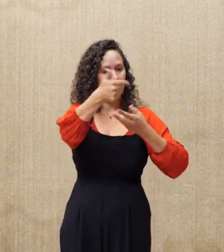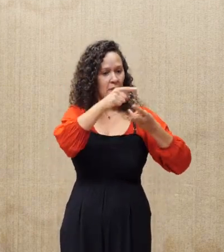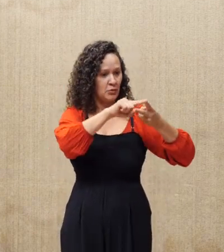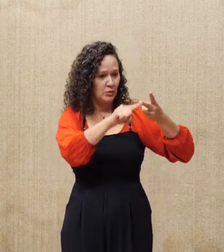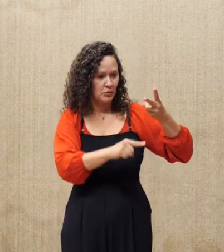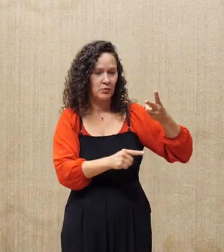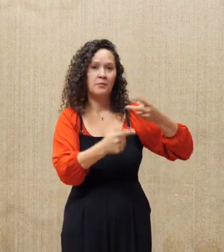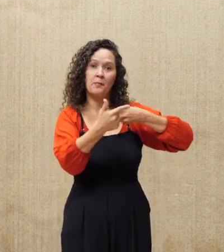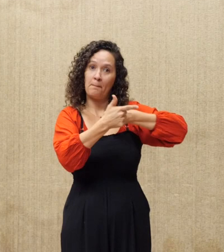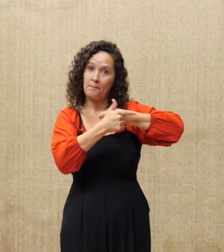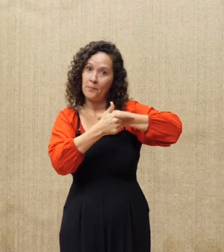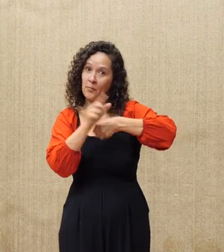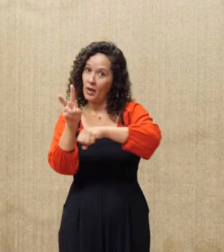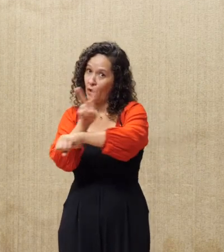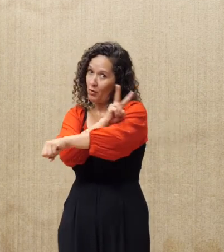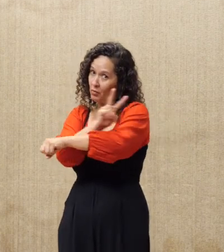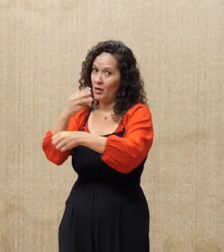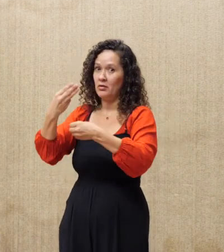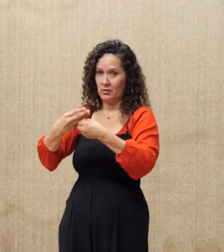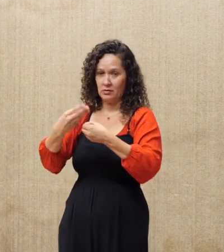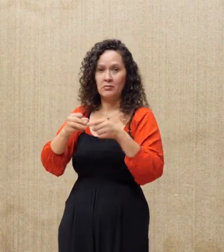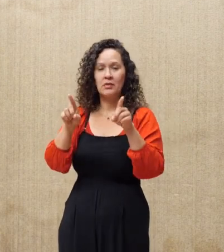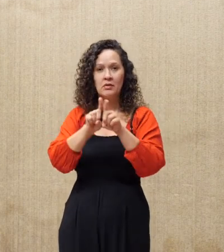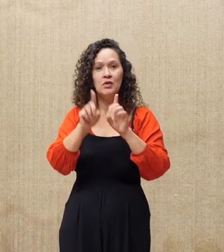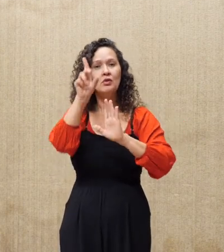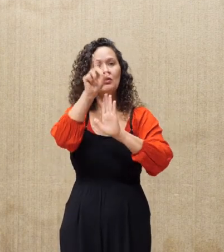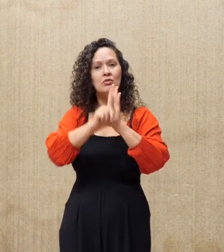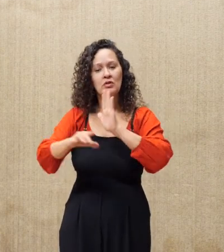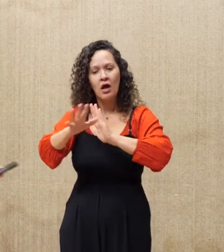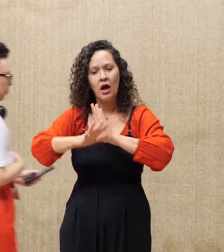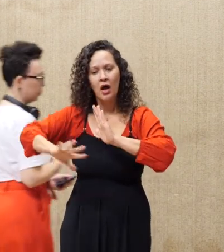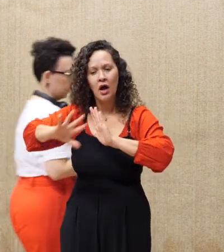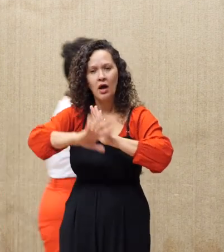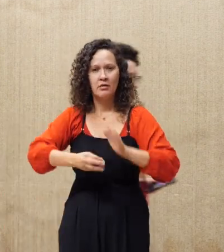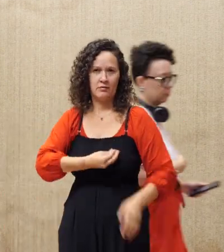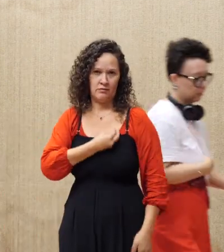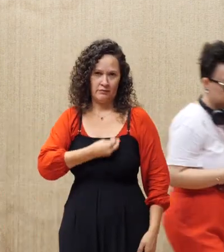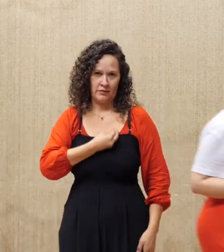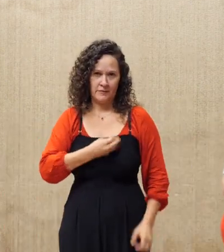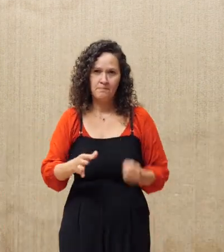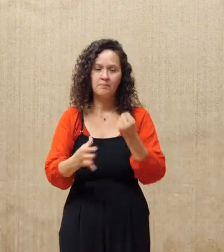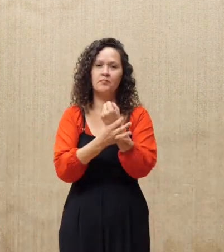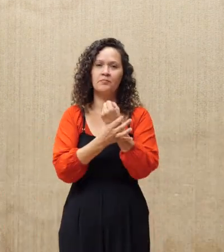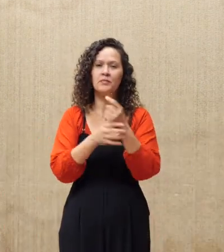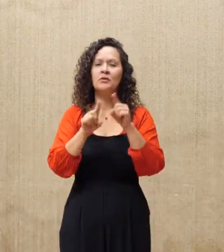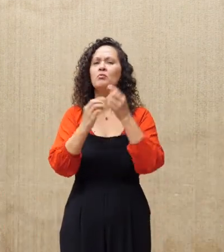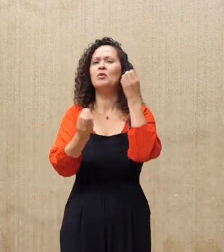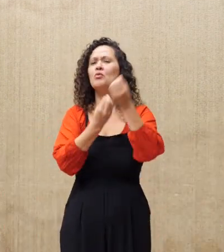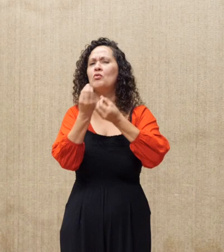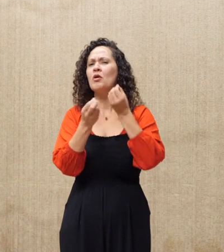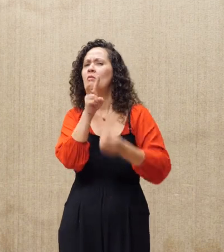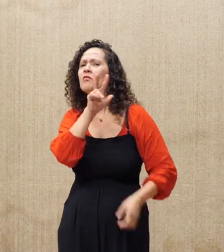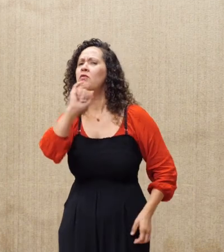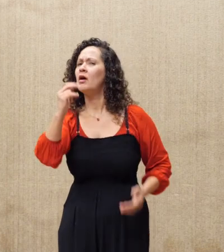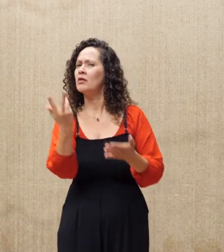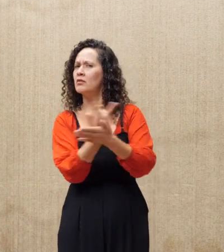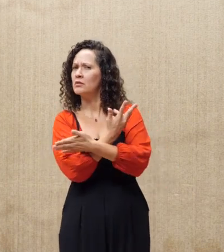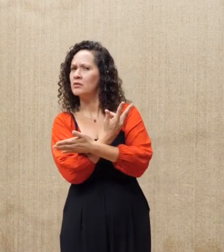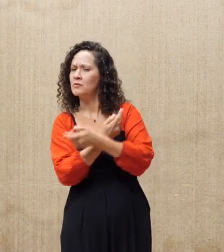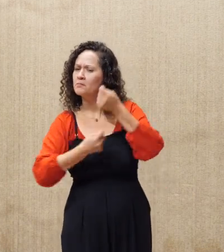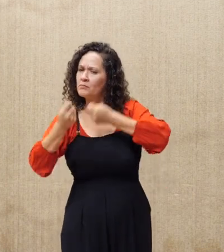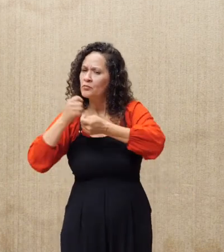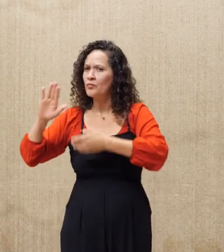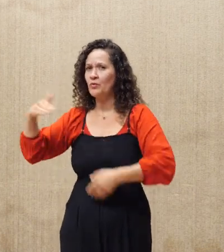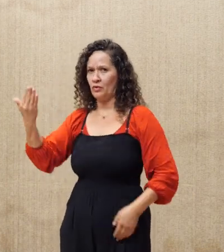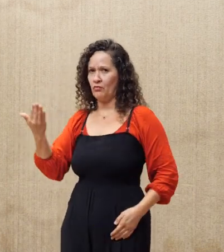duas questões. O papel da Guarda Municipal também no direito, na garantia do direito à vida, e como vai ser feito esse controle